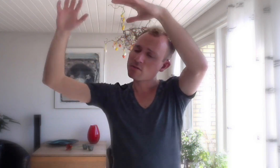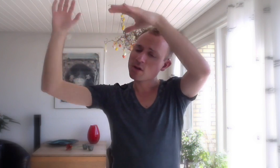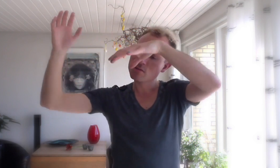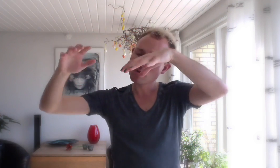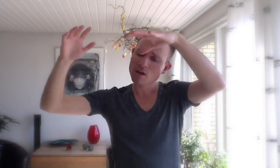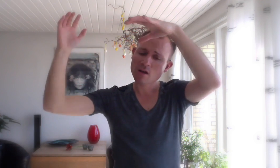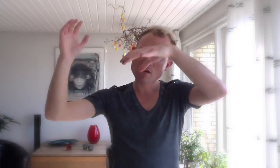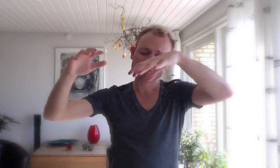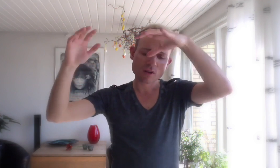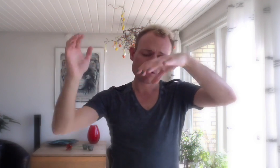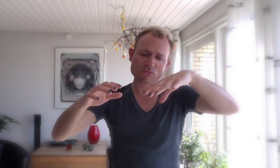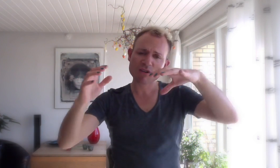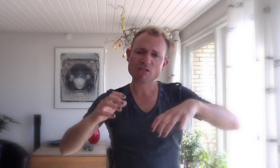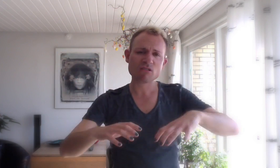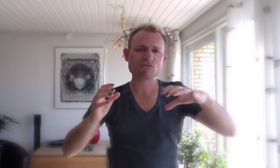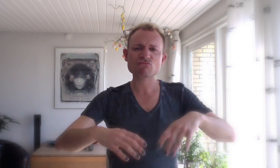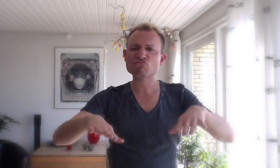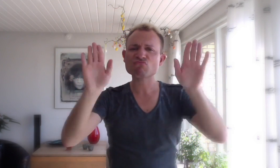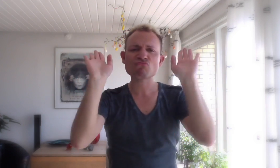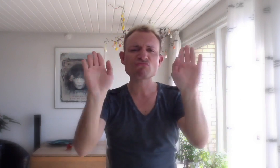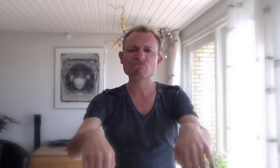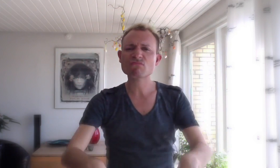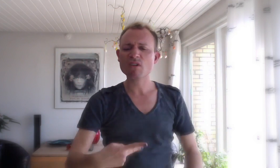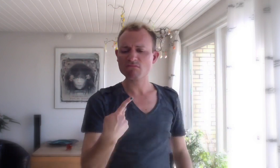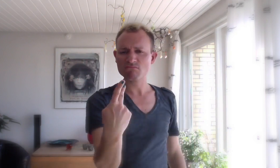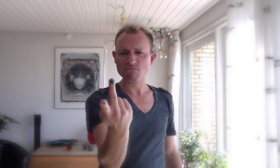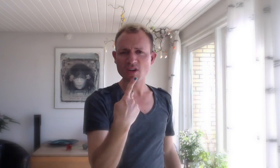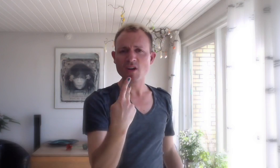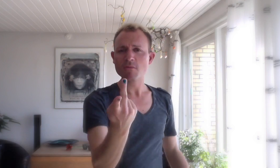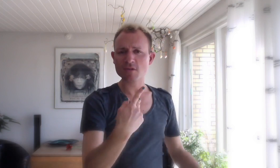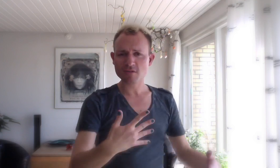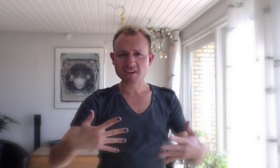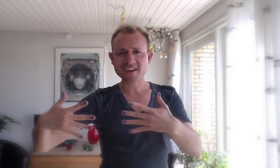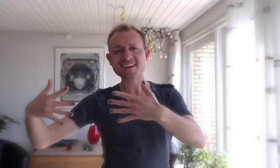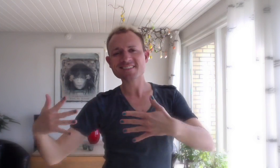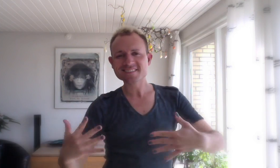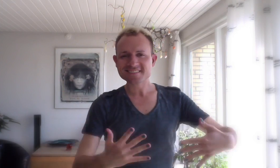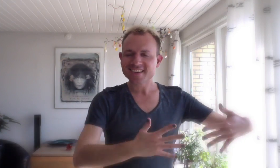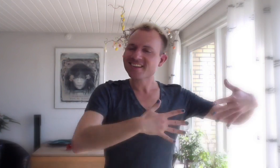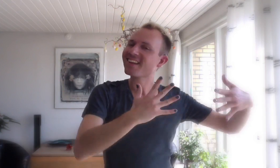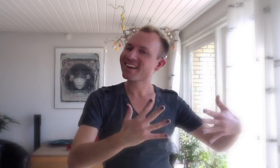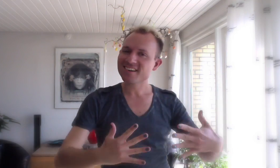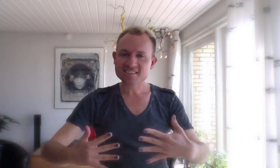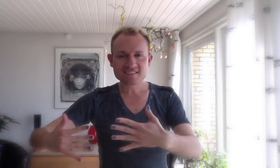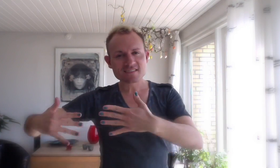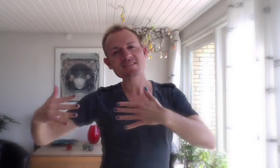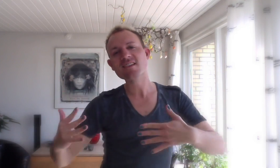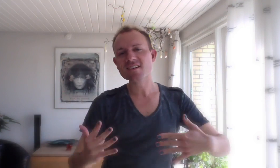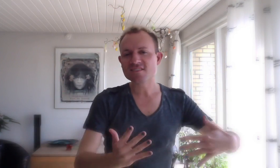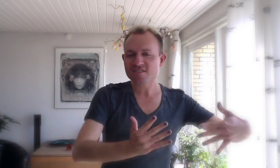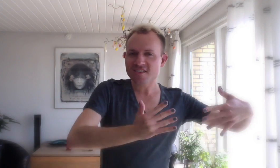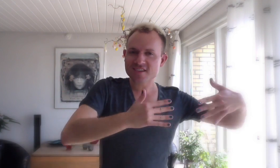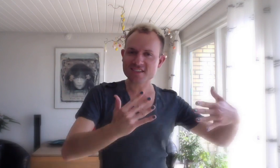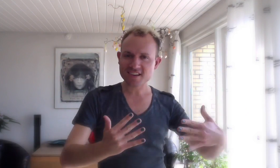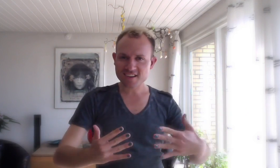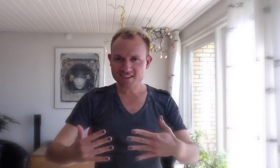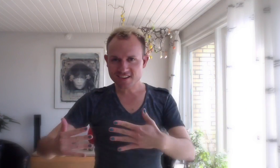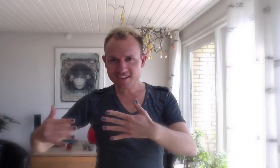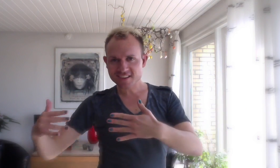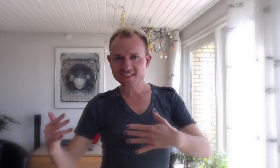Luz Tú y yo sabremos bailar Nadie nos puede parar